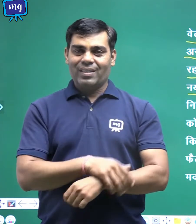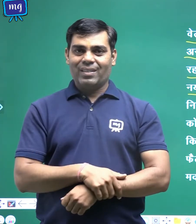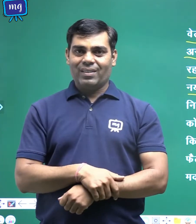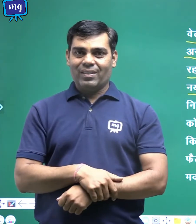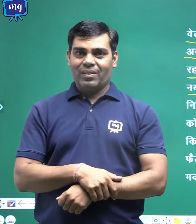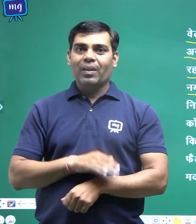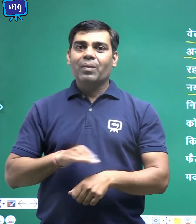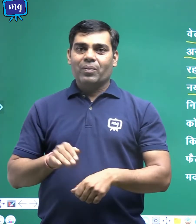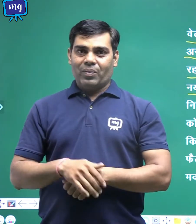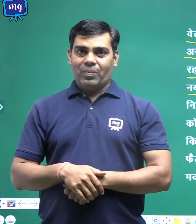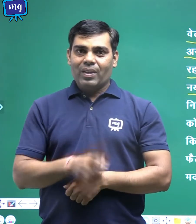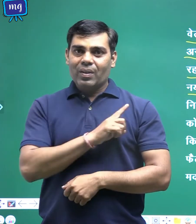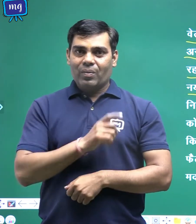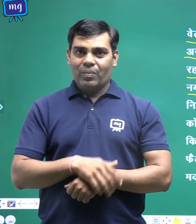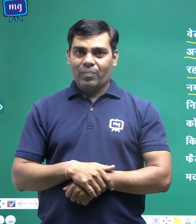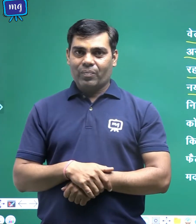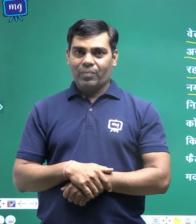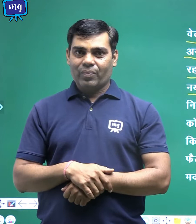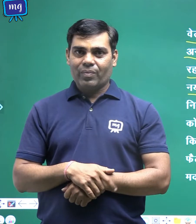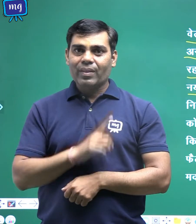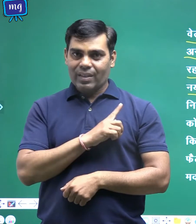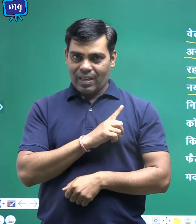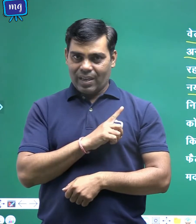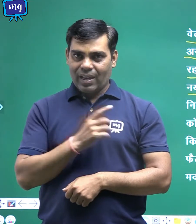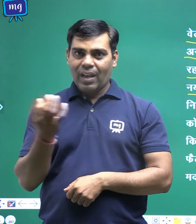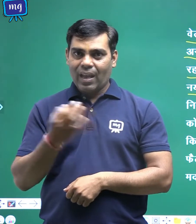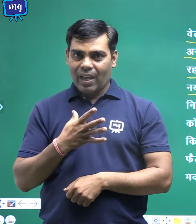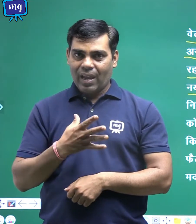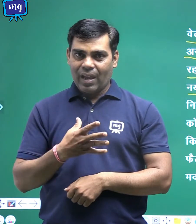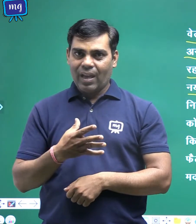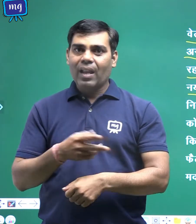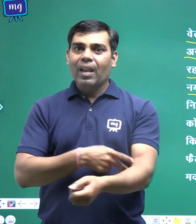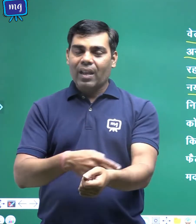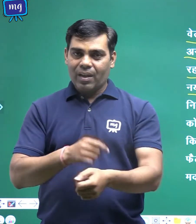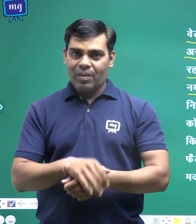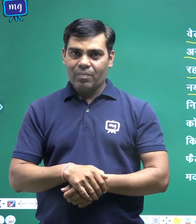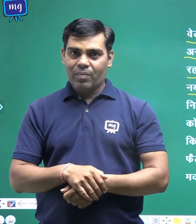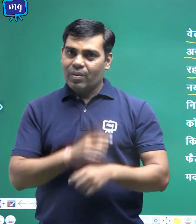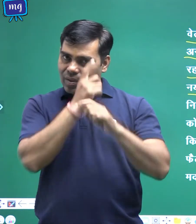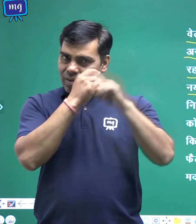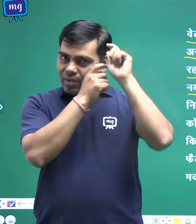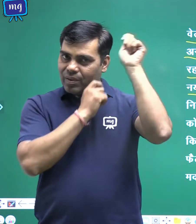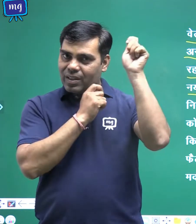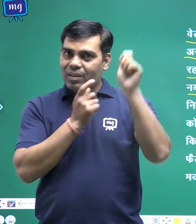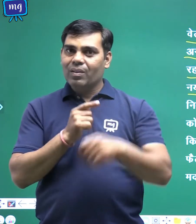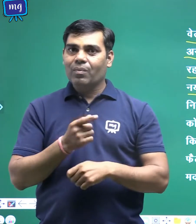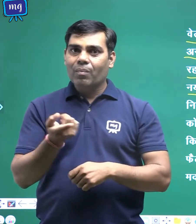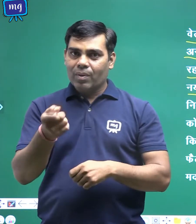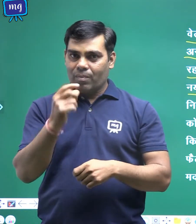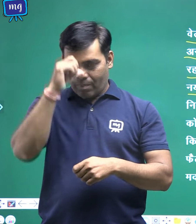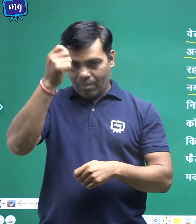बच्चों, इनको यह नया नाम स्वामी विवेकानंद ने ही भारत आने